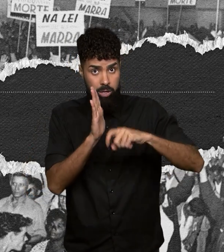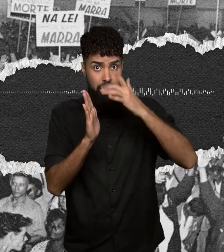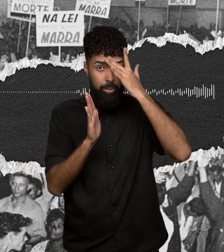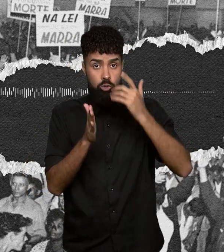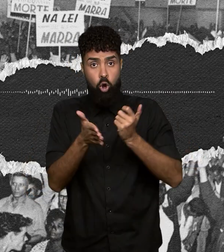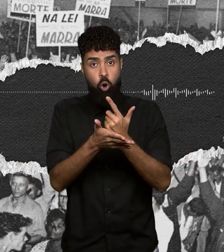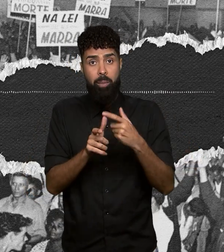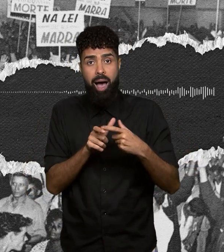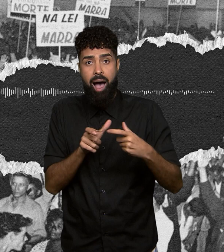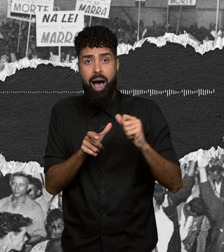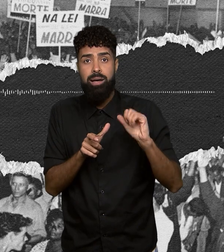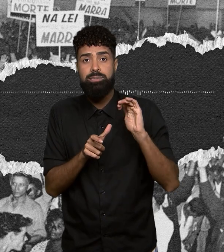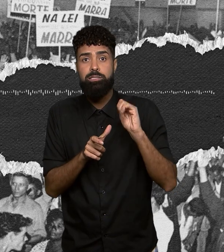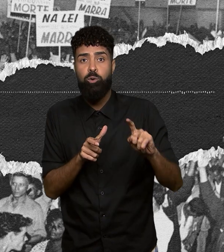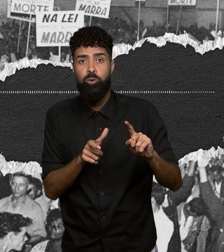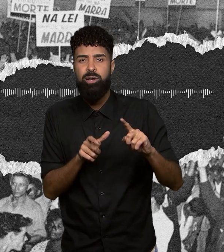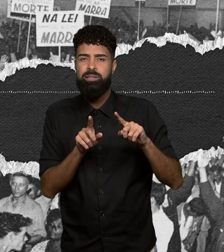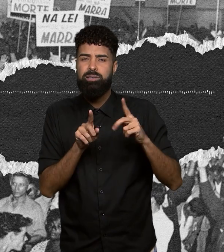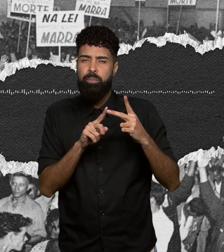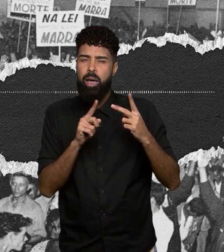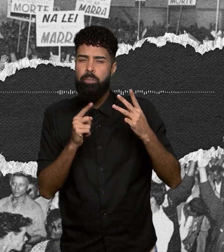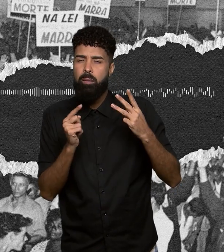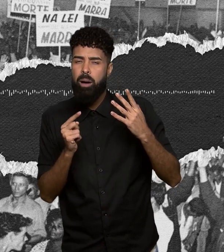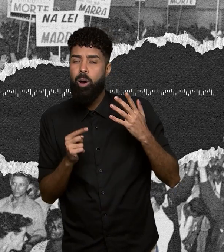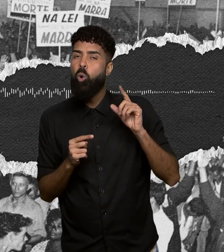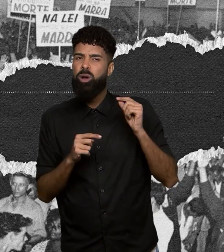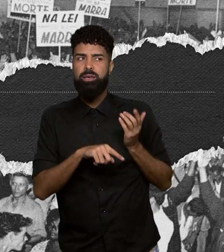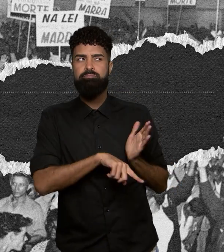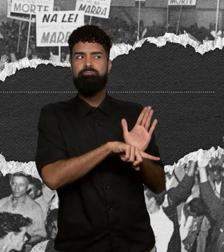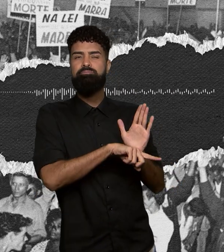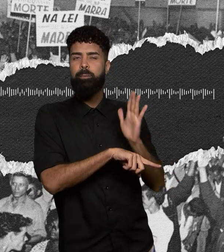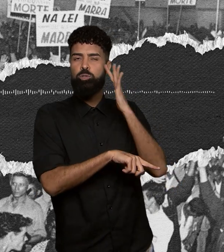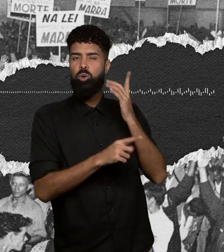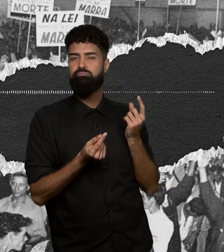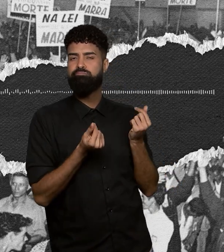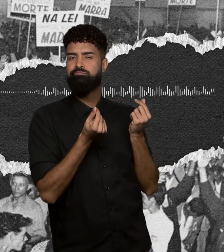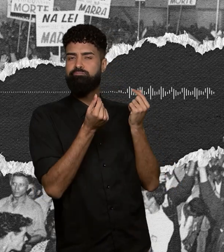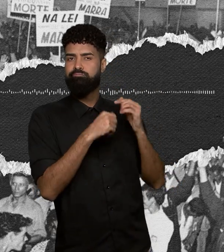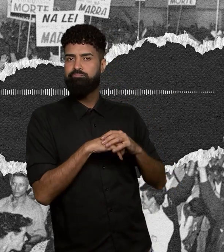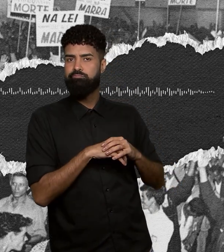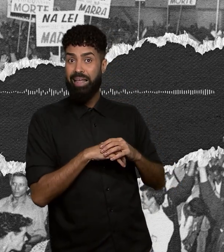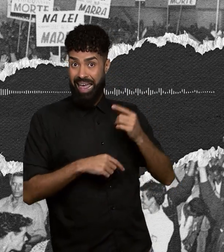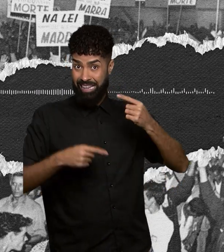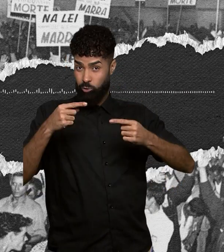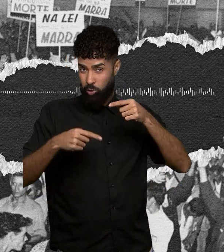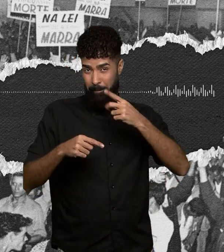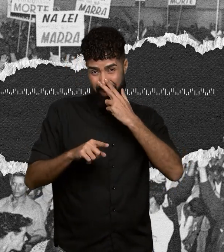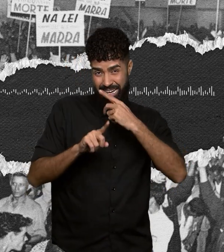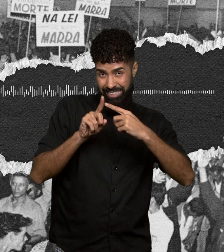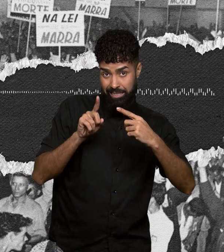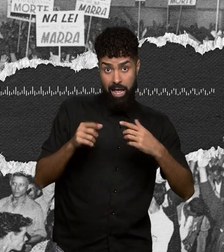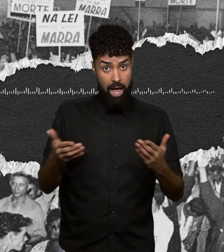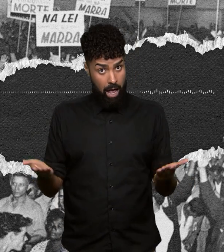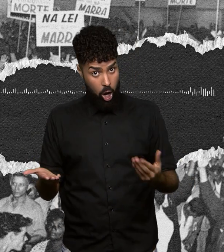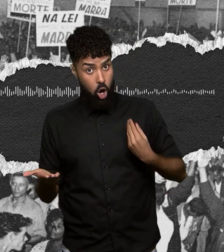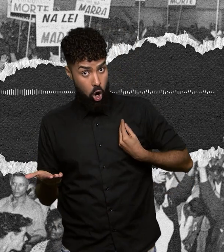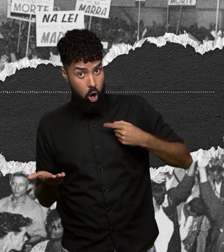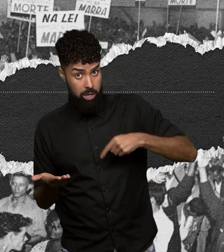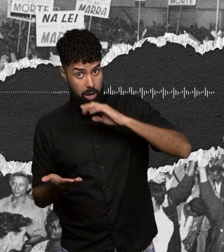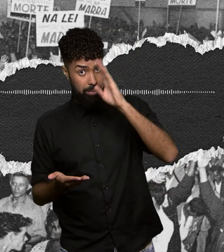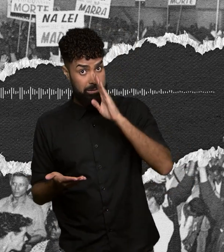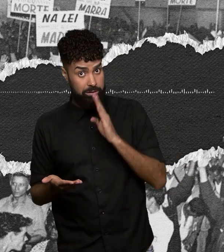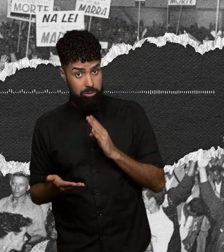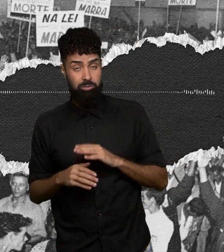ação entre outras particularidades que beneficiavam gente que tinha Dinheiro aliás discussão parecida está sendo feita neste momento no